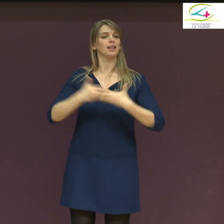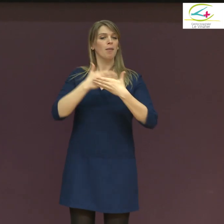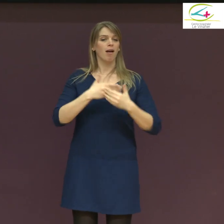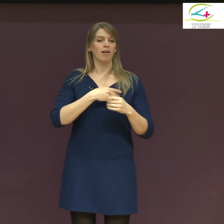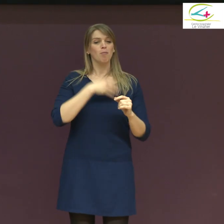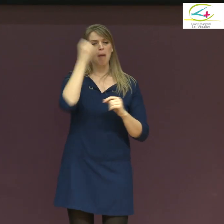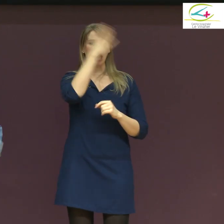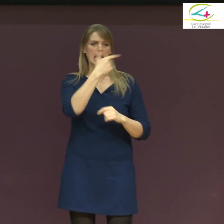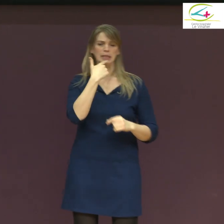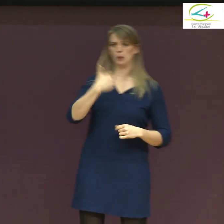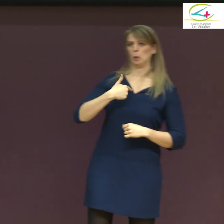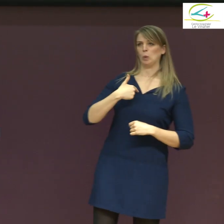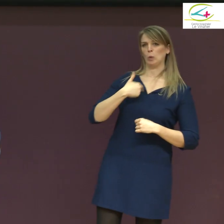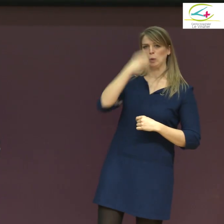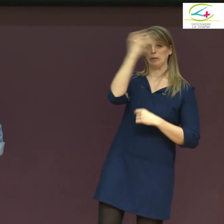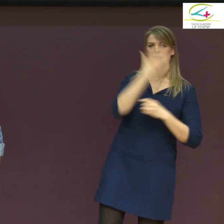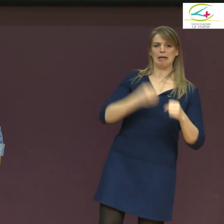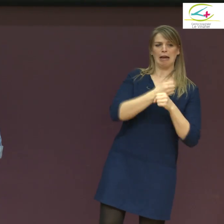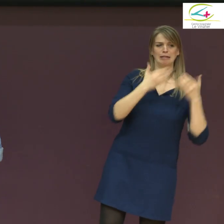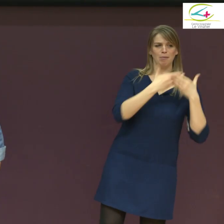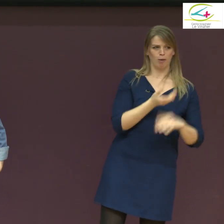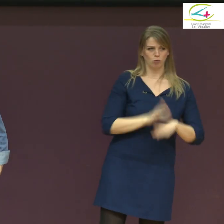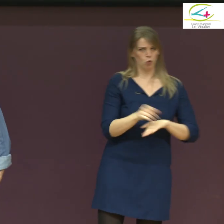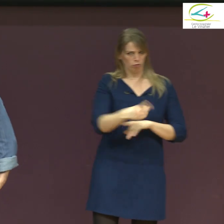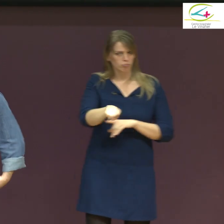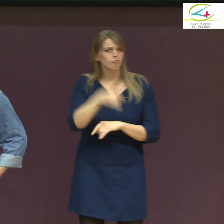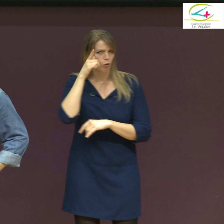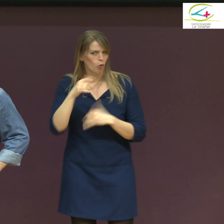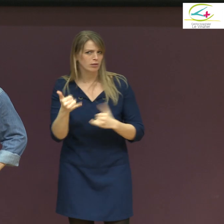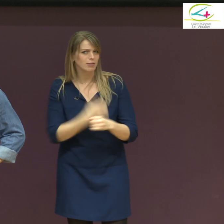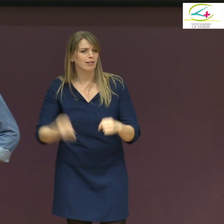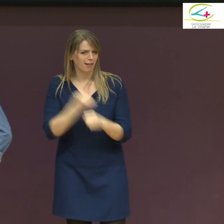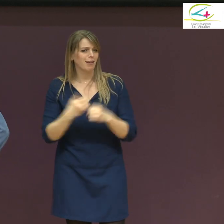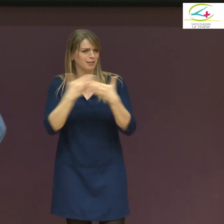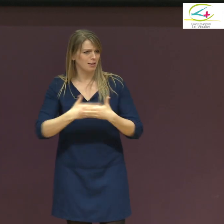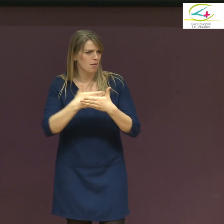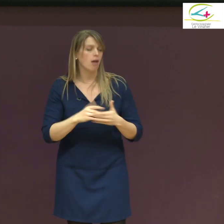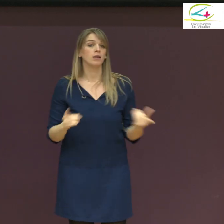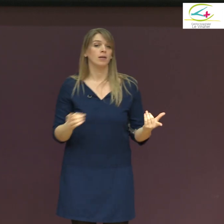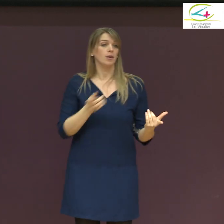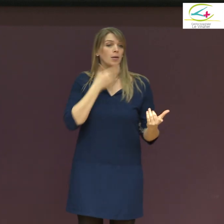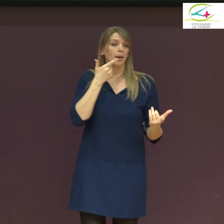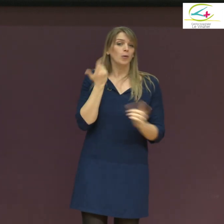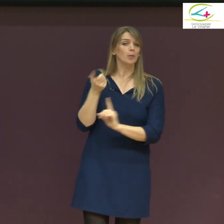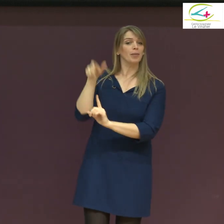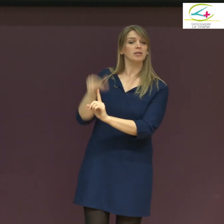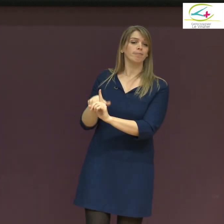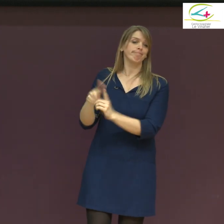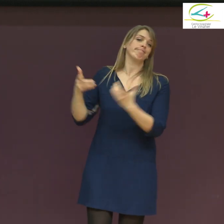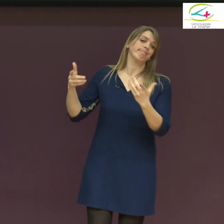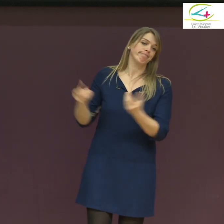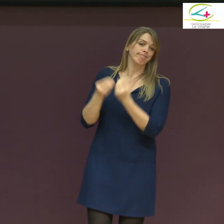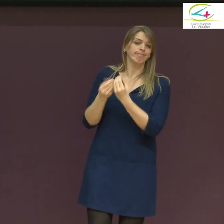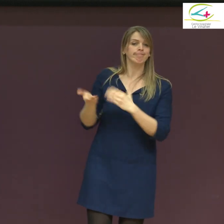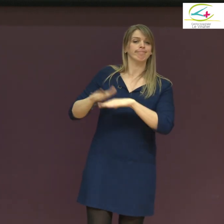l'autre côté, hein, qu'est né le cinéma, mais nous on va dire que c'est vous qui l'avez créé, invoquer quelqu'un qui hélas est décédé par